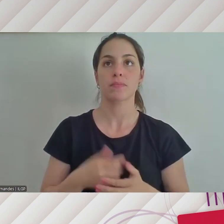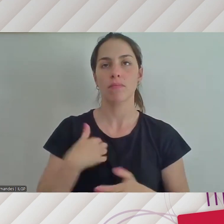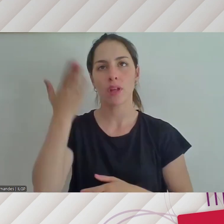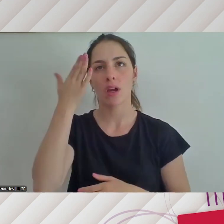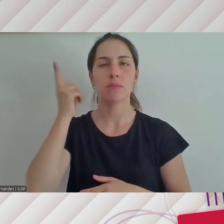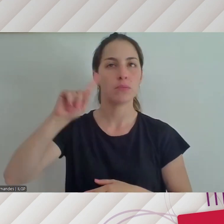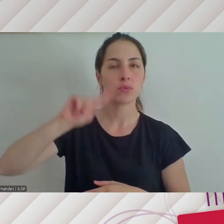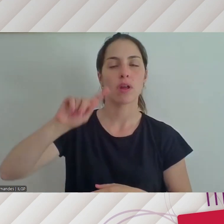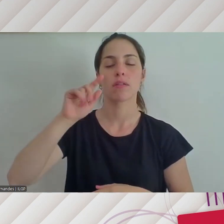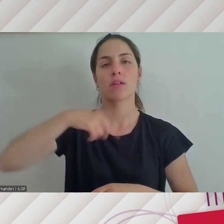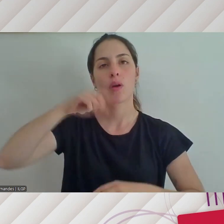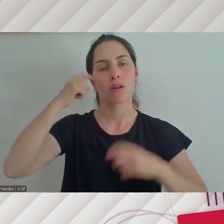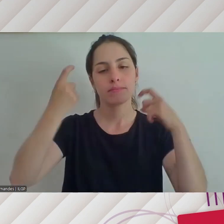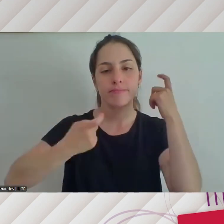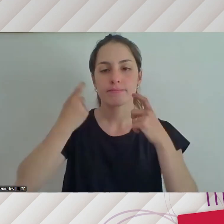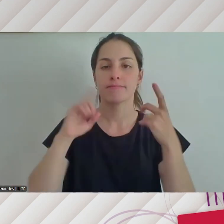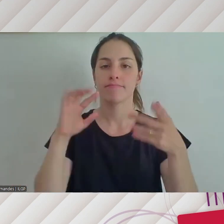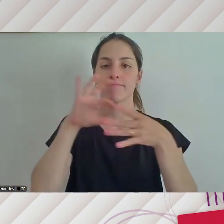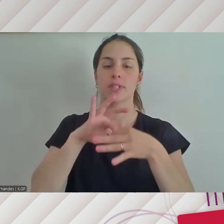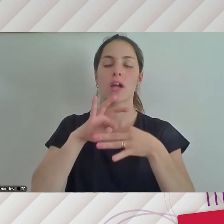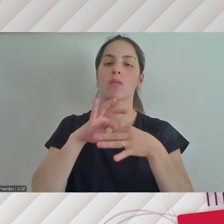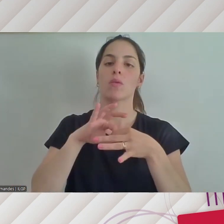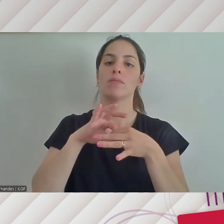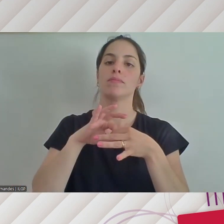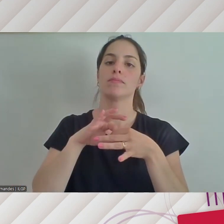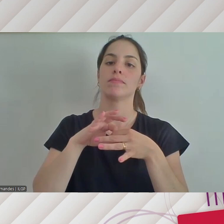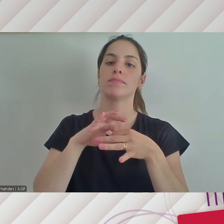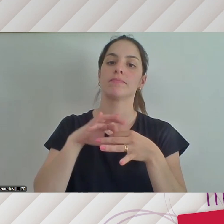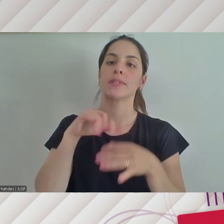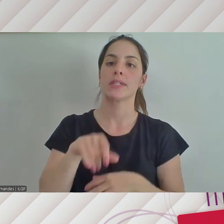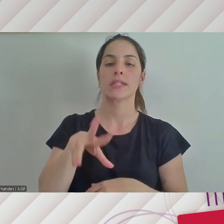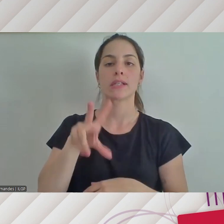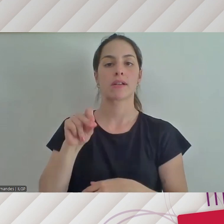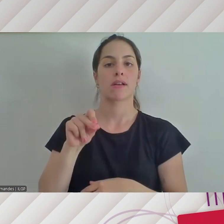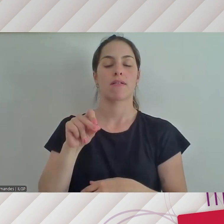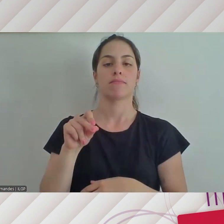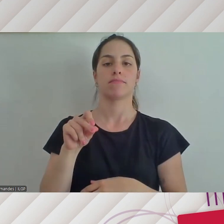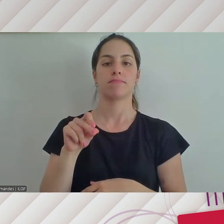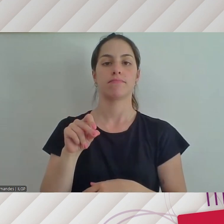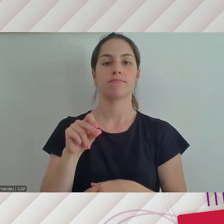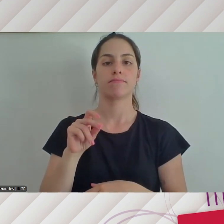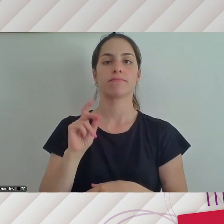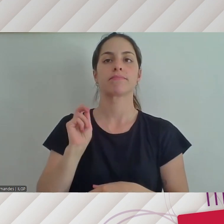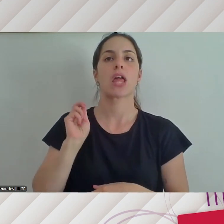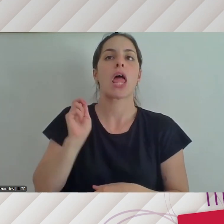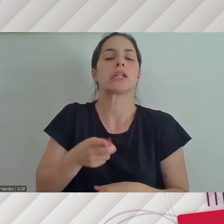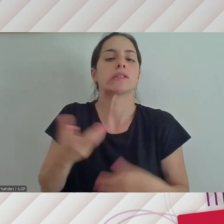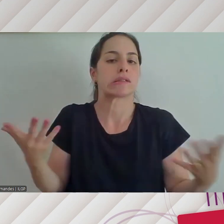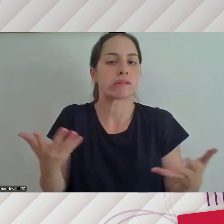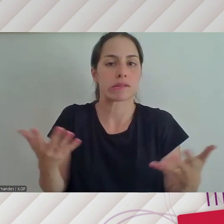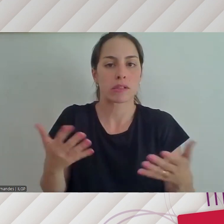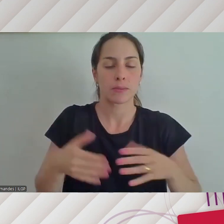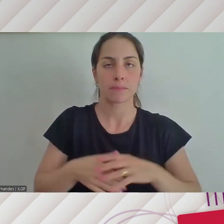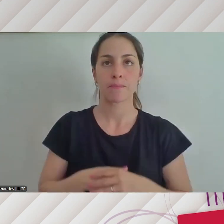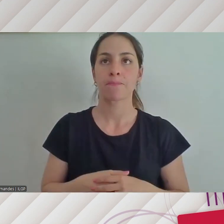refletir sobre o papel deste órgão na medida em que auxilia a configurar o